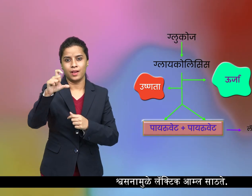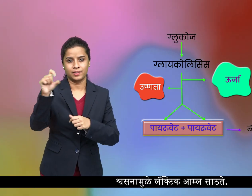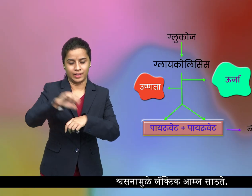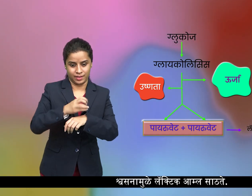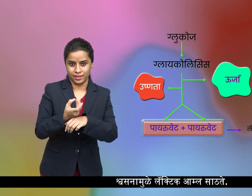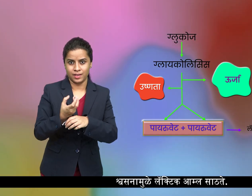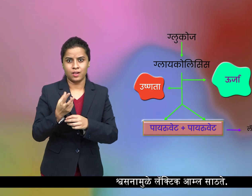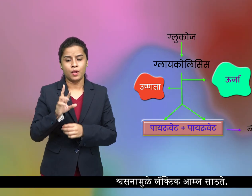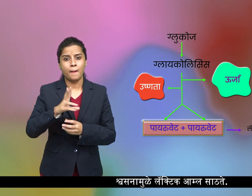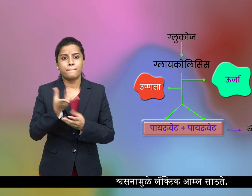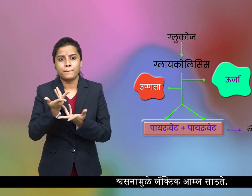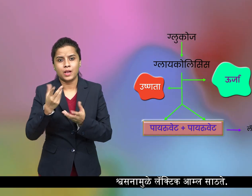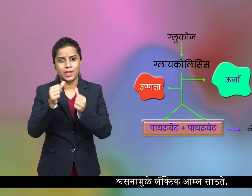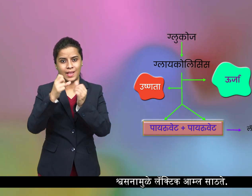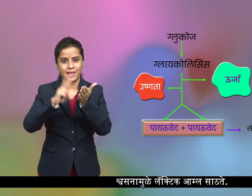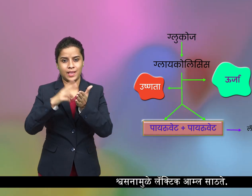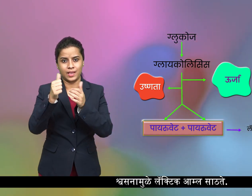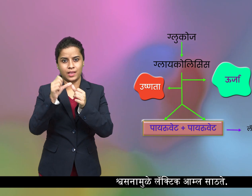श्वसनामुळे लॅक्टिक आम्ल साठते.